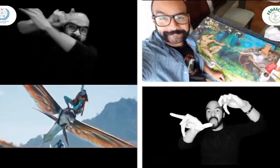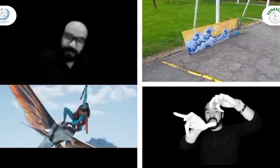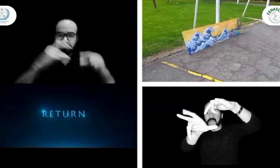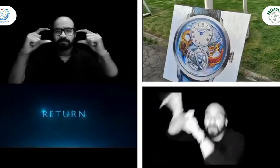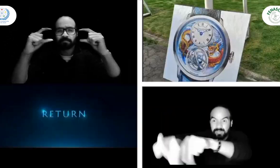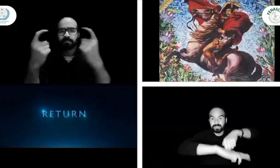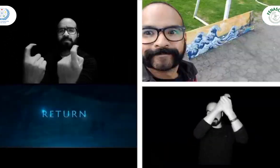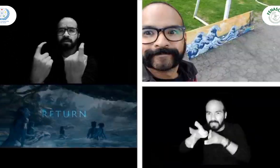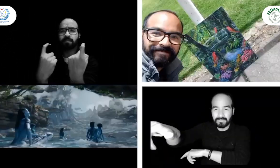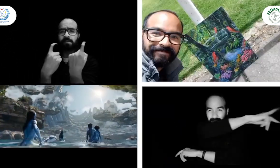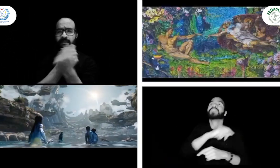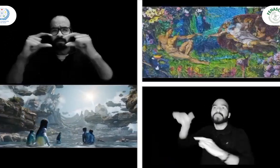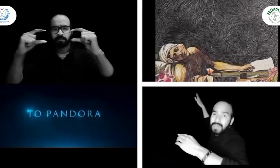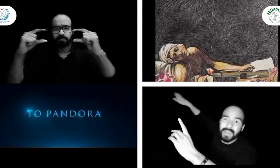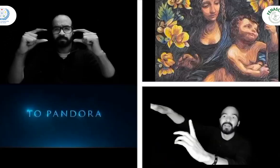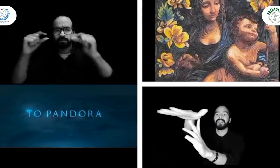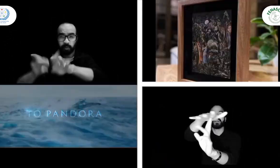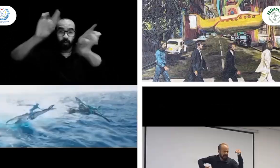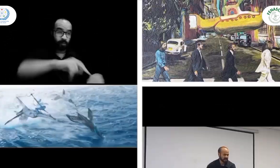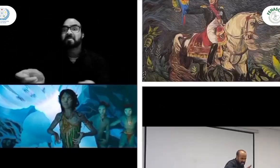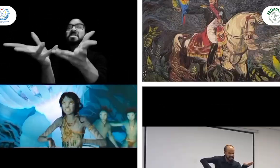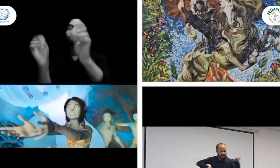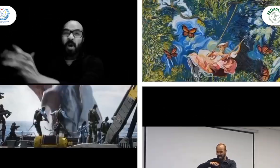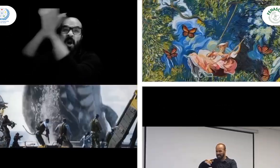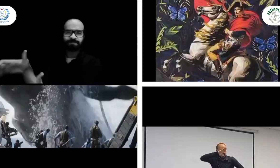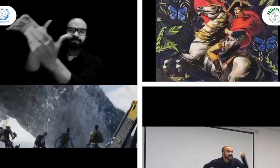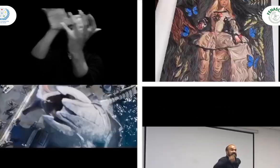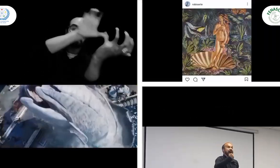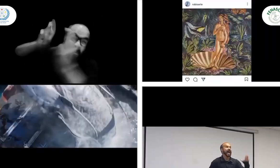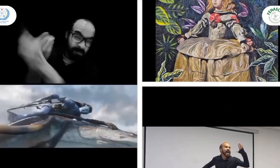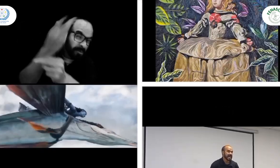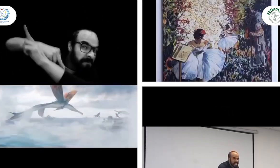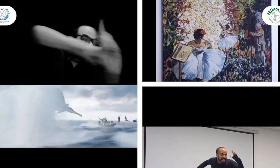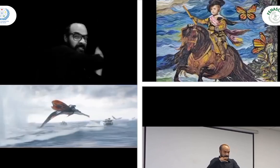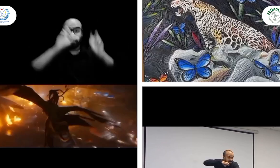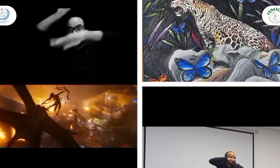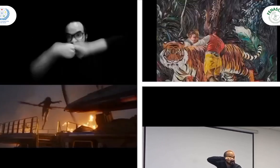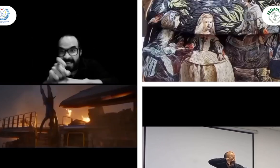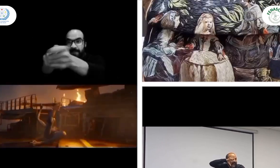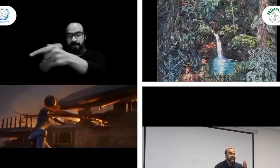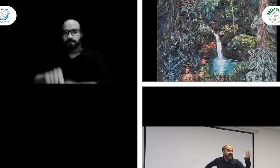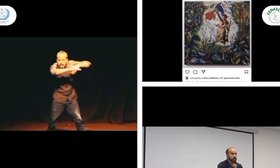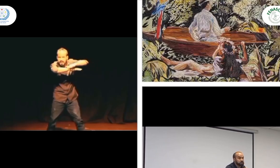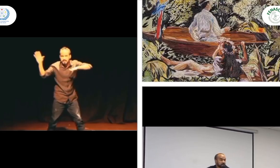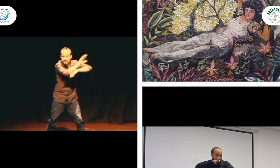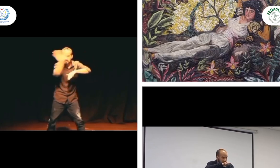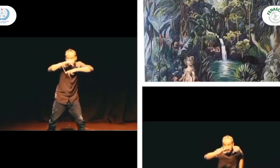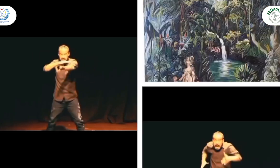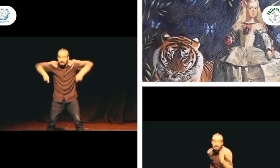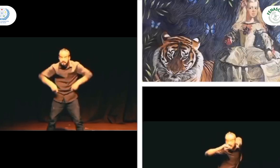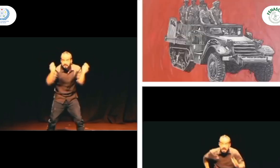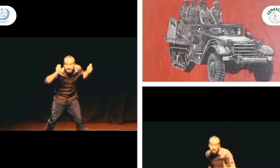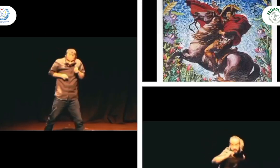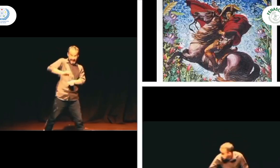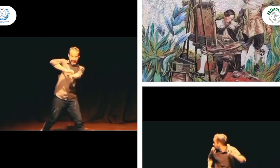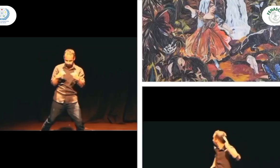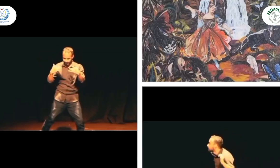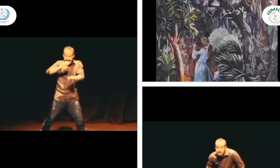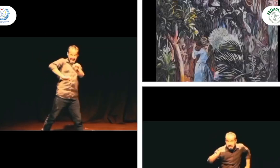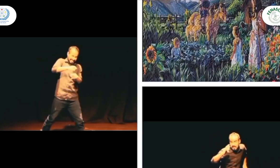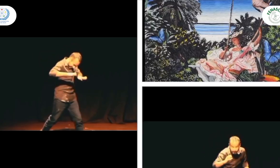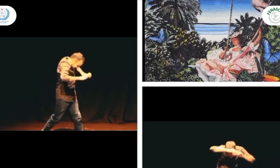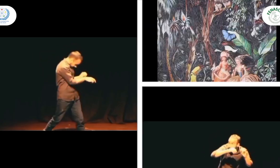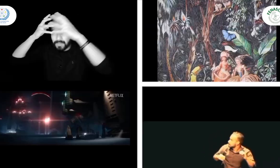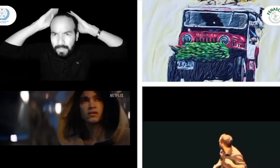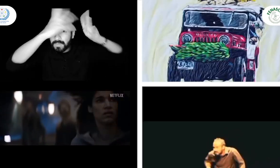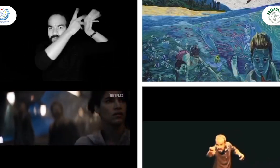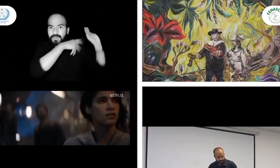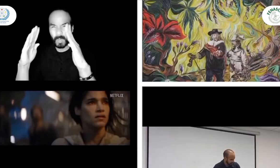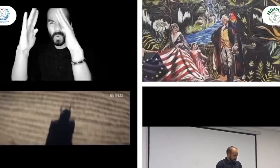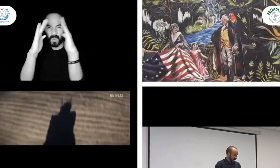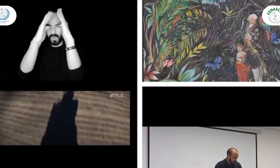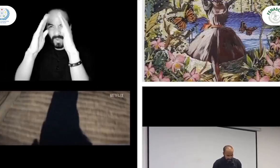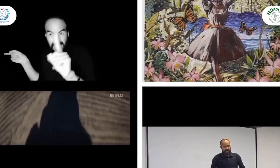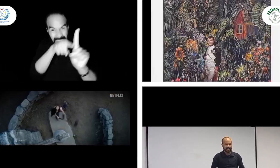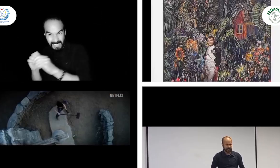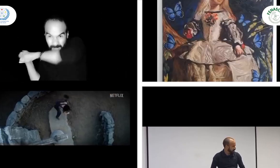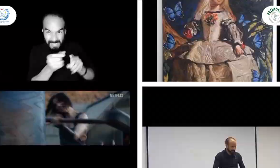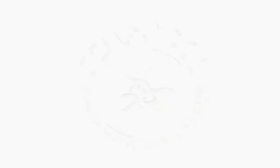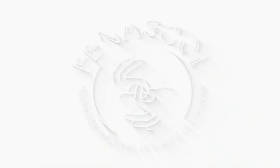a